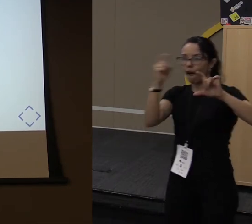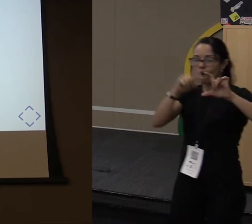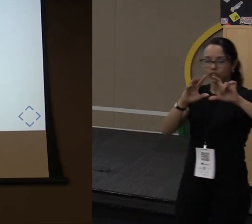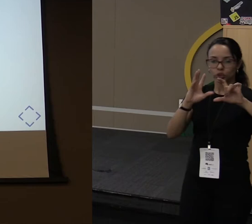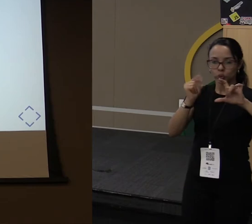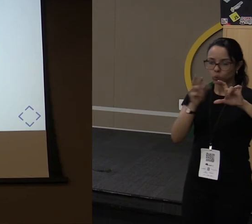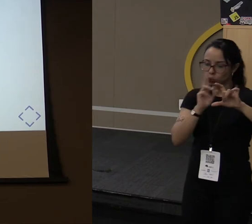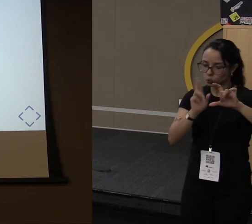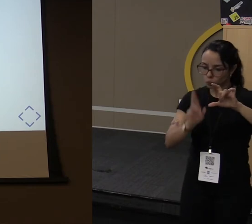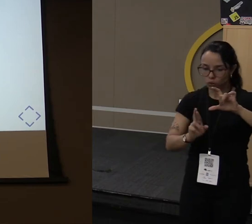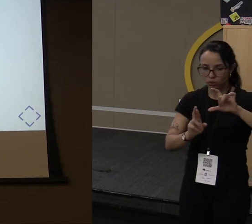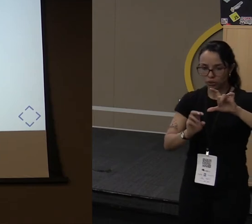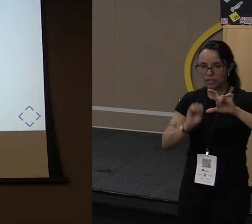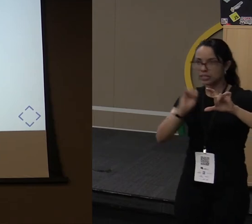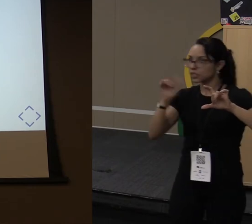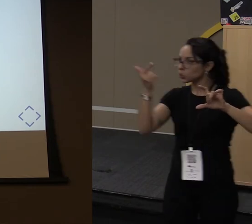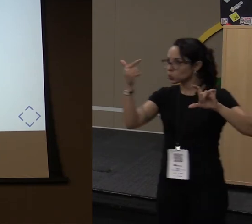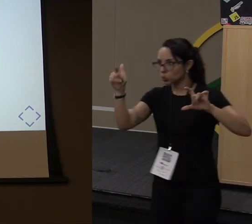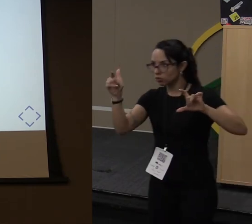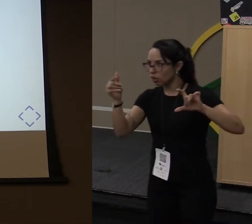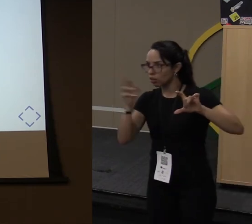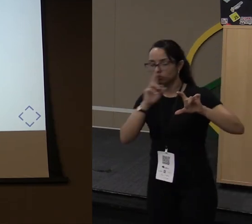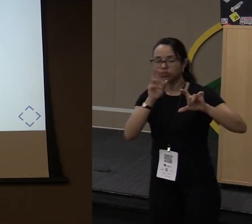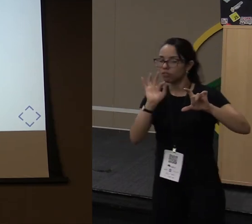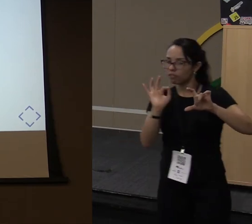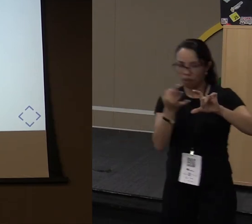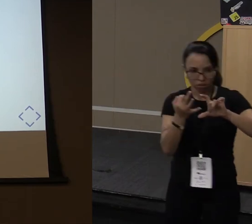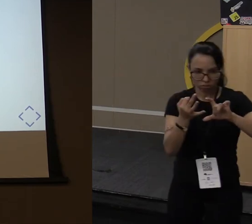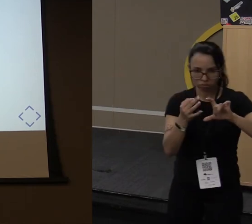tiver, vai dar merda, porque eu não estou retornando o false, então não vai ter o valor.